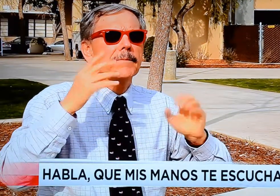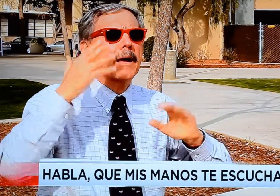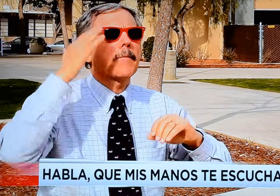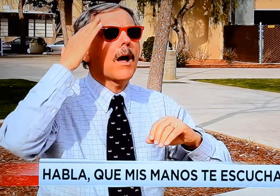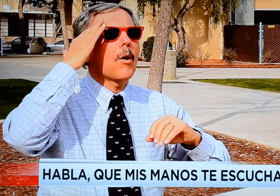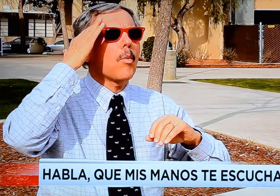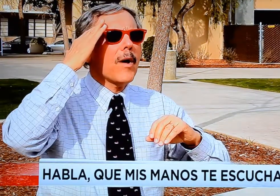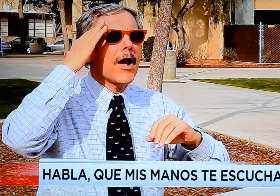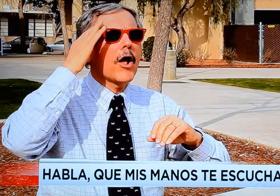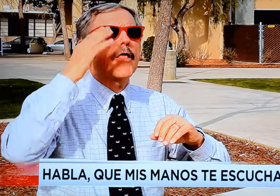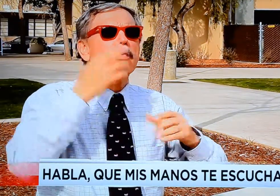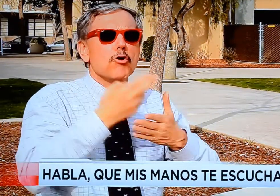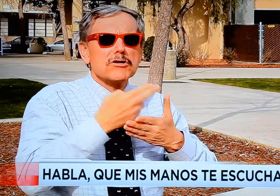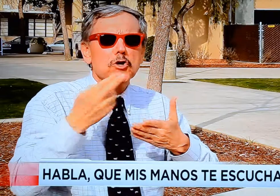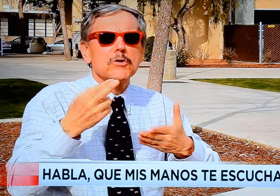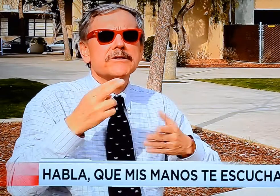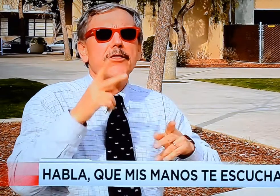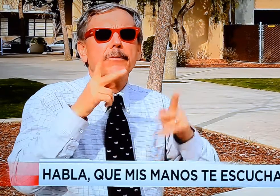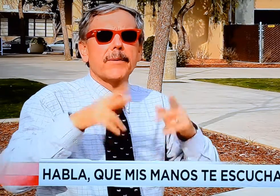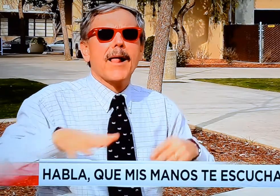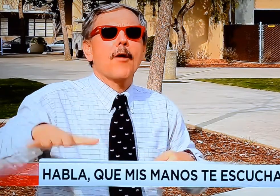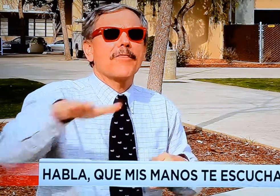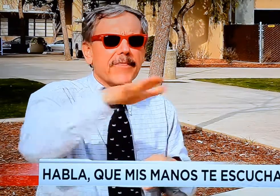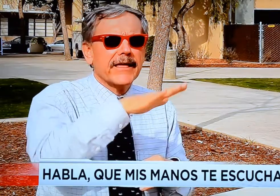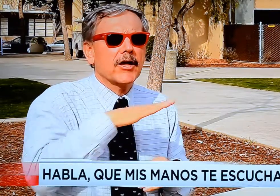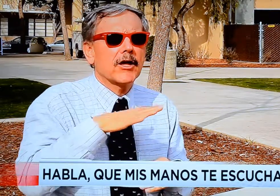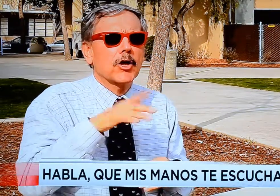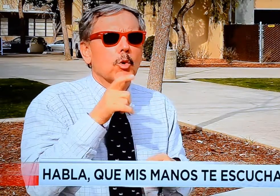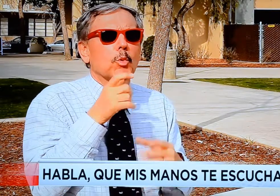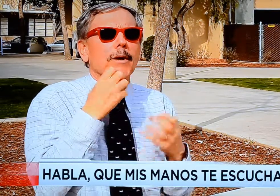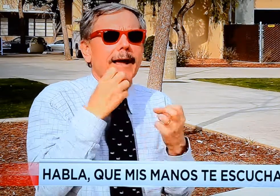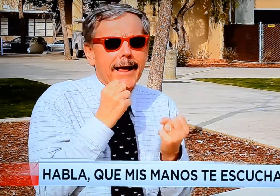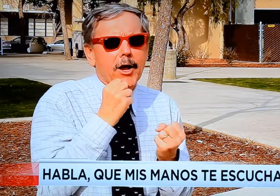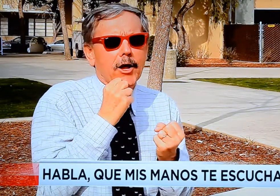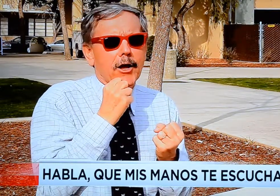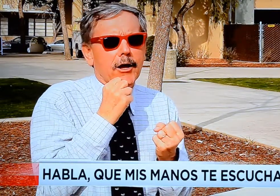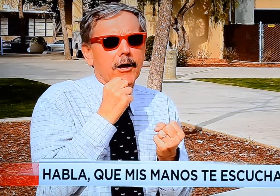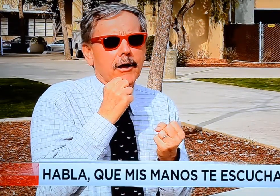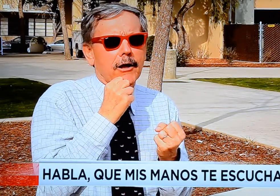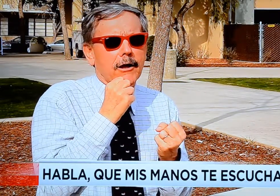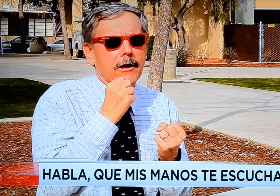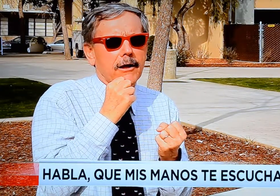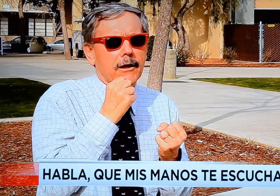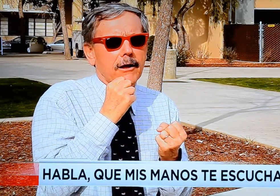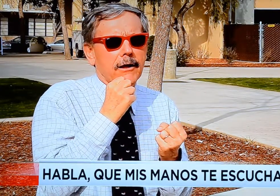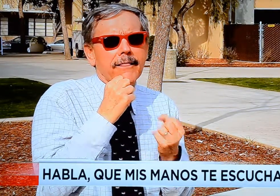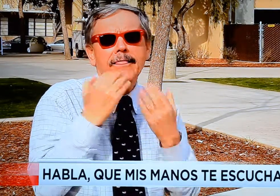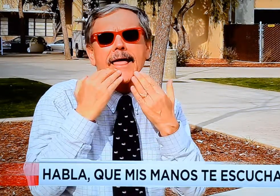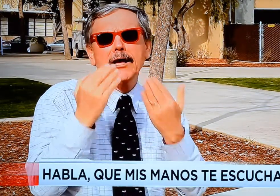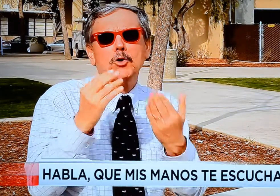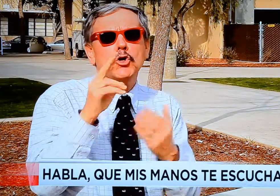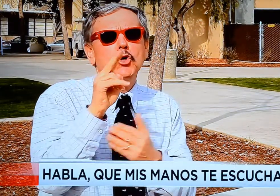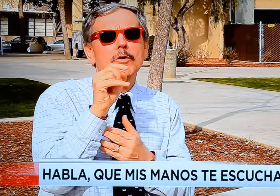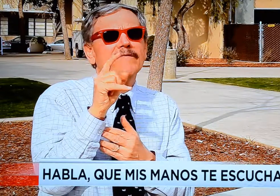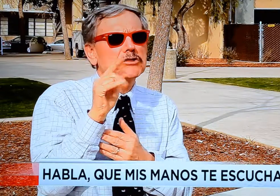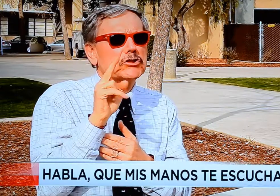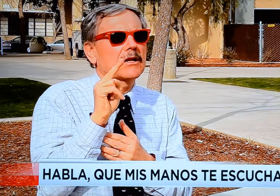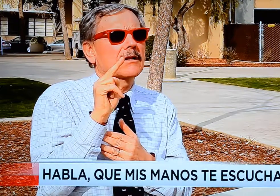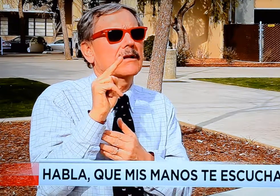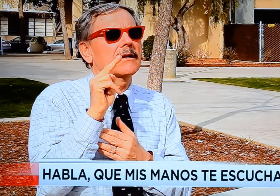Lo importante es que estén expuestos a los recursos que están disponibles, pero más aún, que sepan que hay gente disponible y